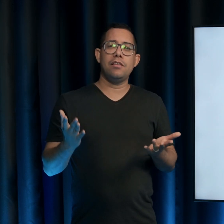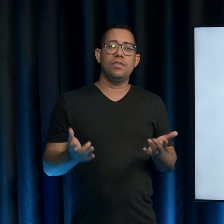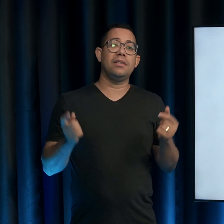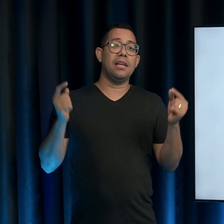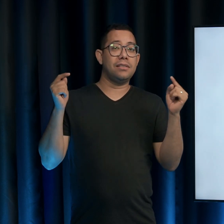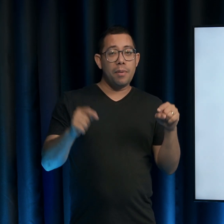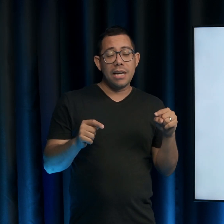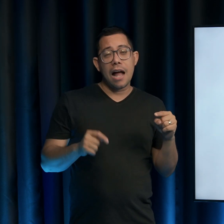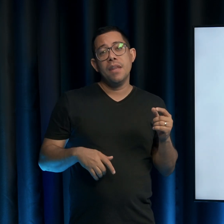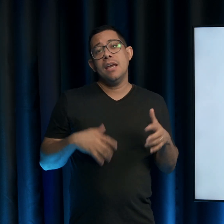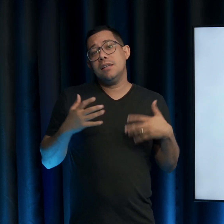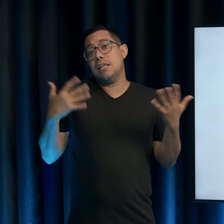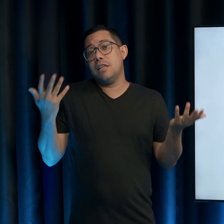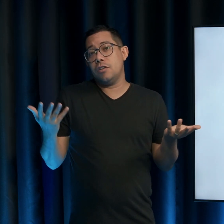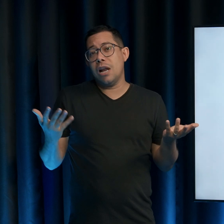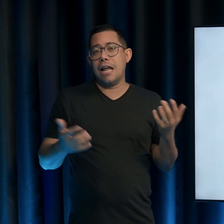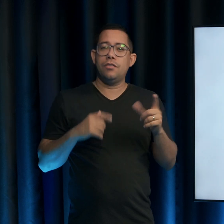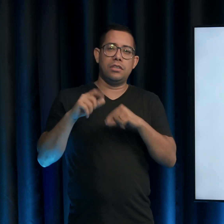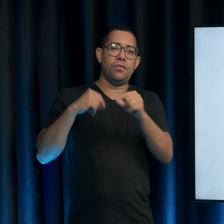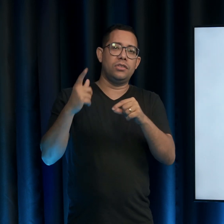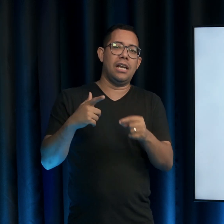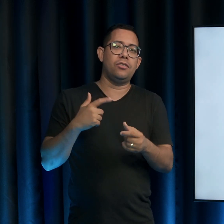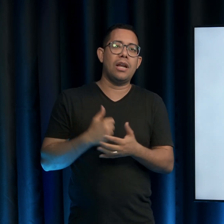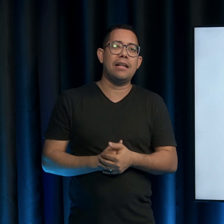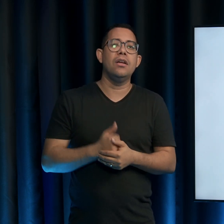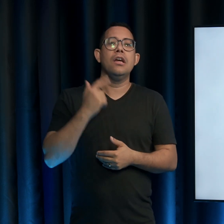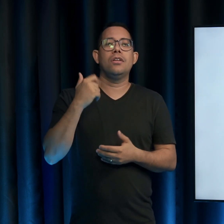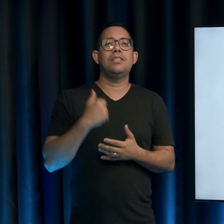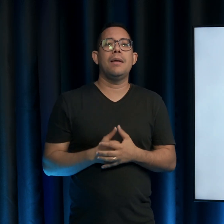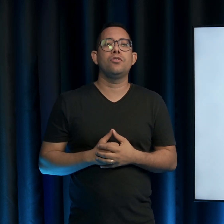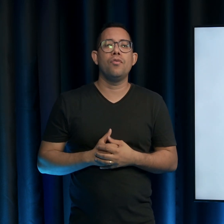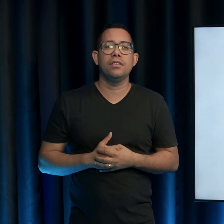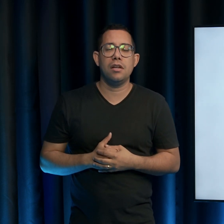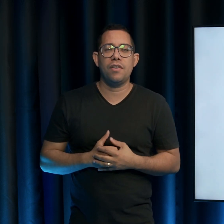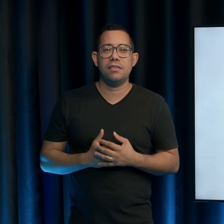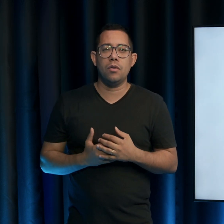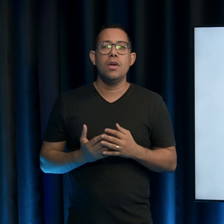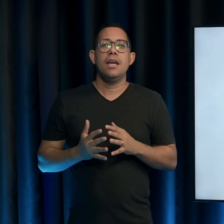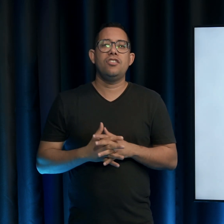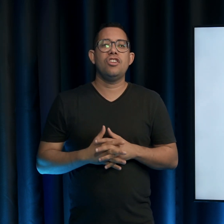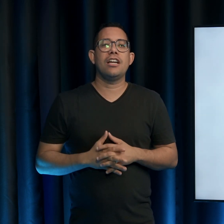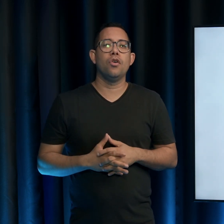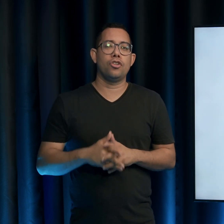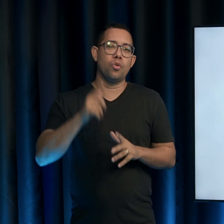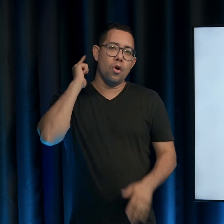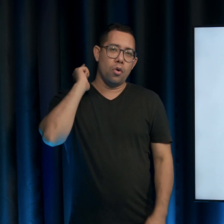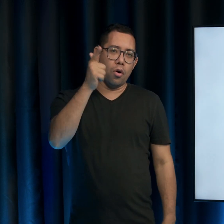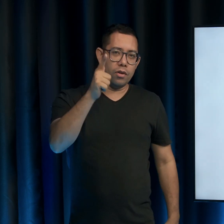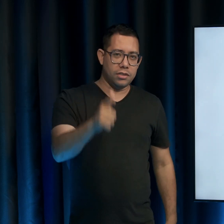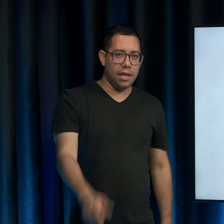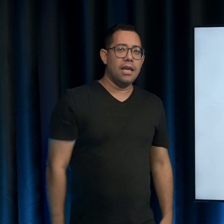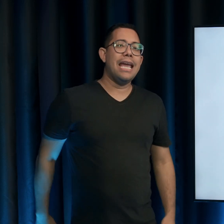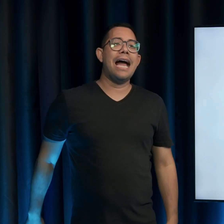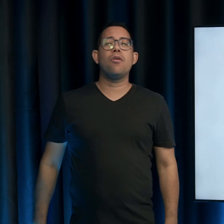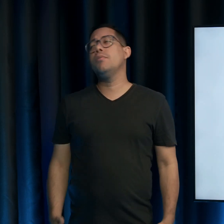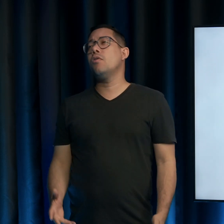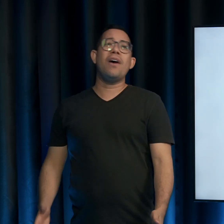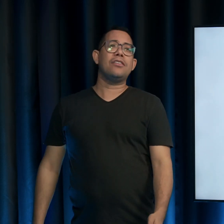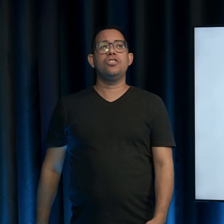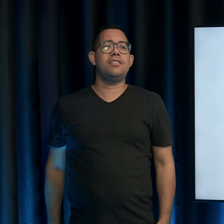você tem que se aplicar e ser selecionado. Se você for selecionado, nós estaremos conversando e fazendo esse diagnóstico com você. E aí, como que eu faço, Gesiel?